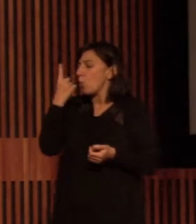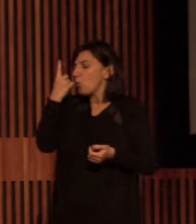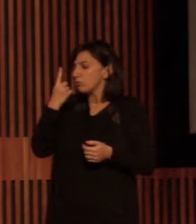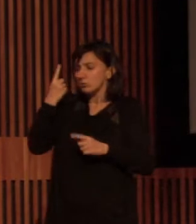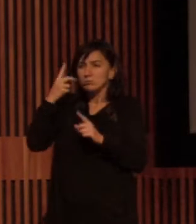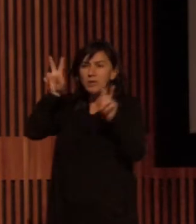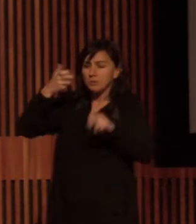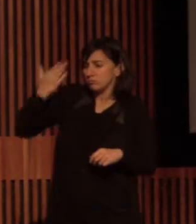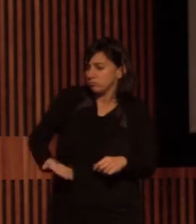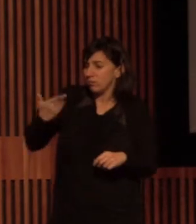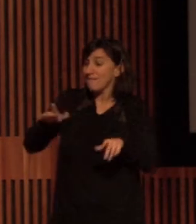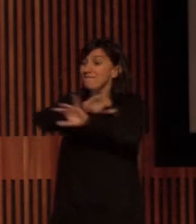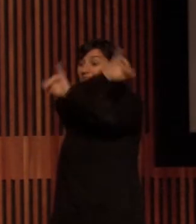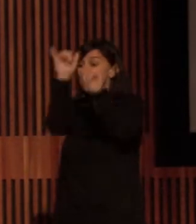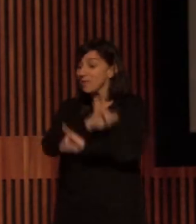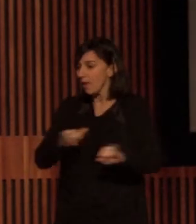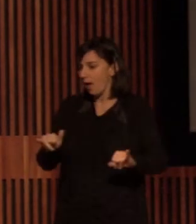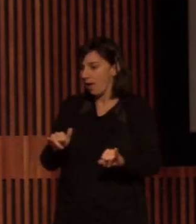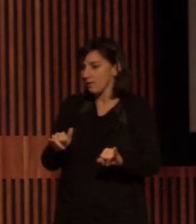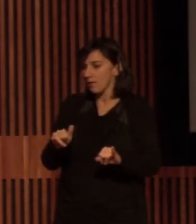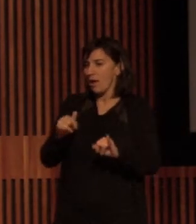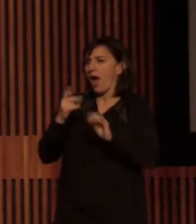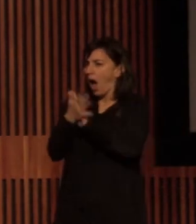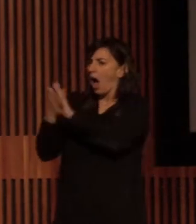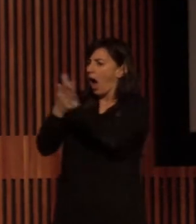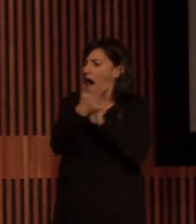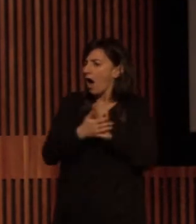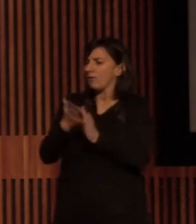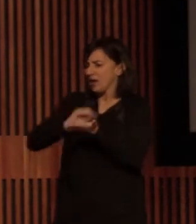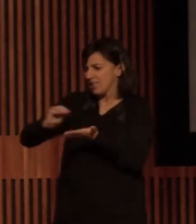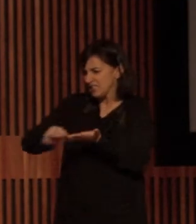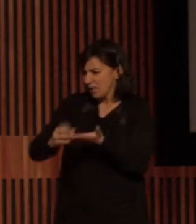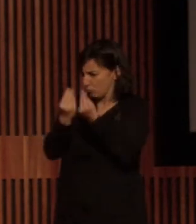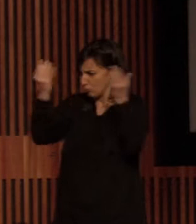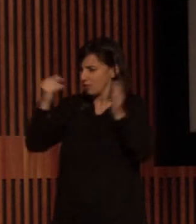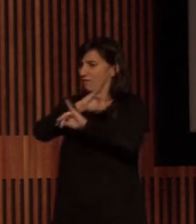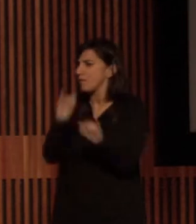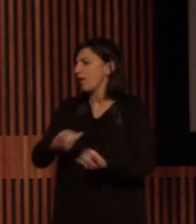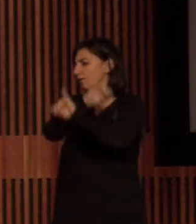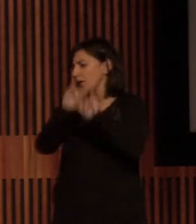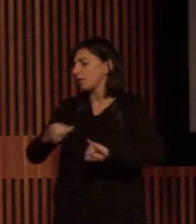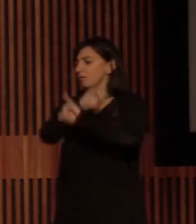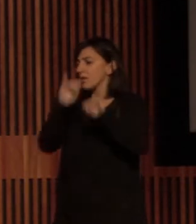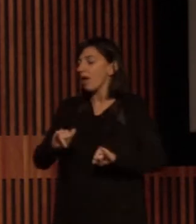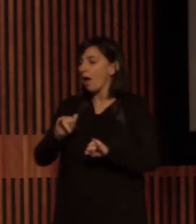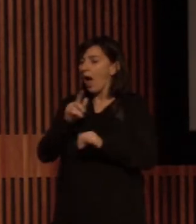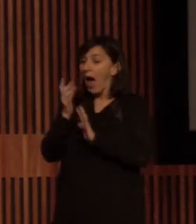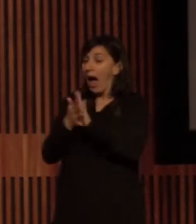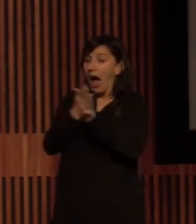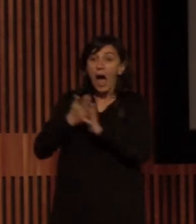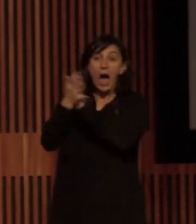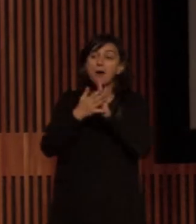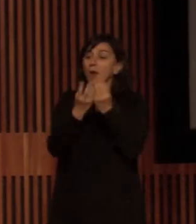cuestión de por qué la felicidad es un tema sobre el que se está hablando y escribiendo tanto, es precisamente porque no estamos siendo